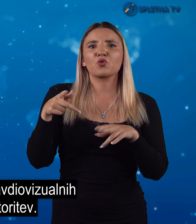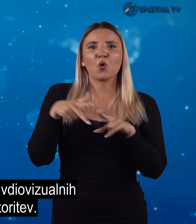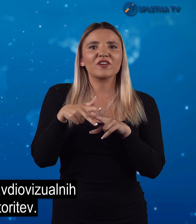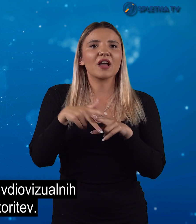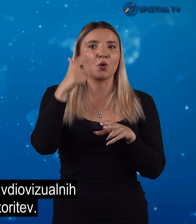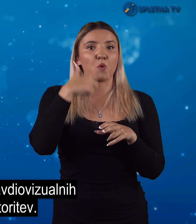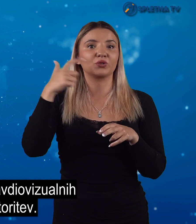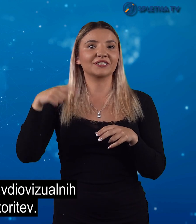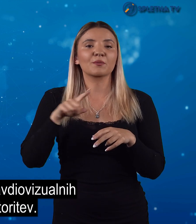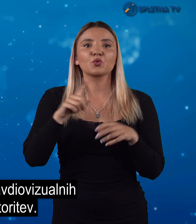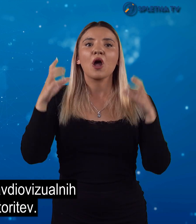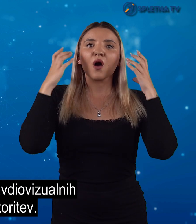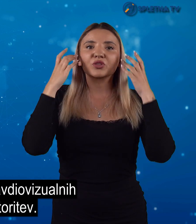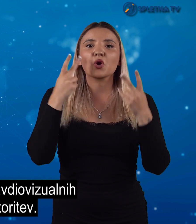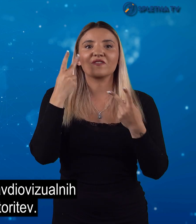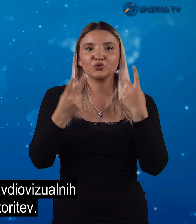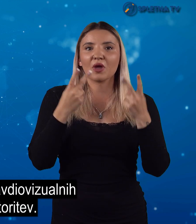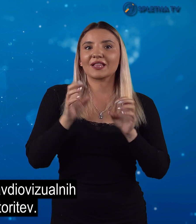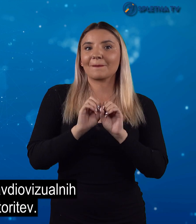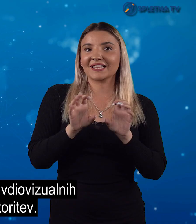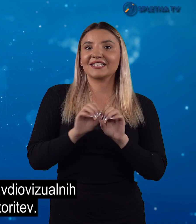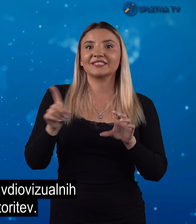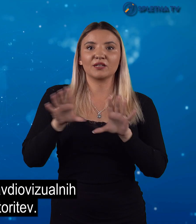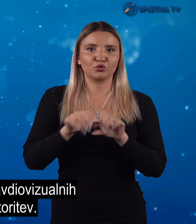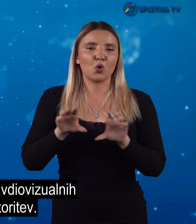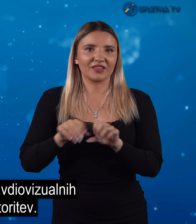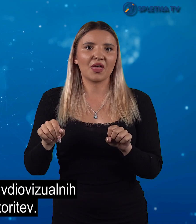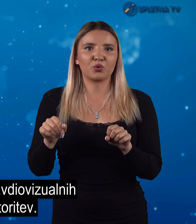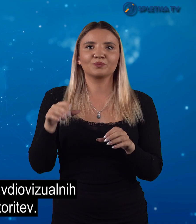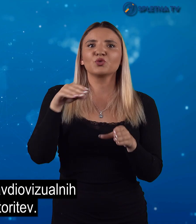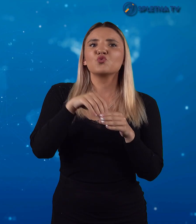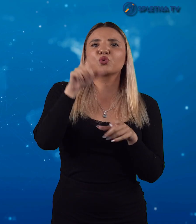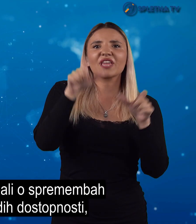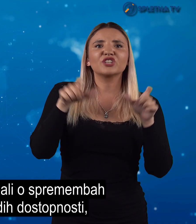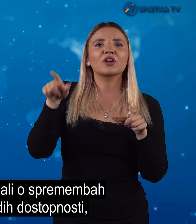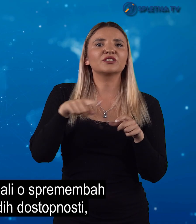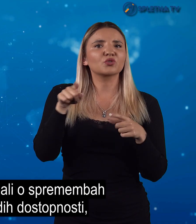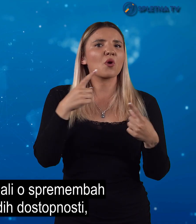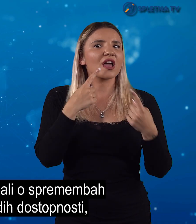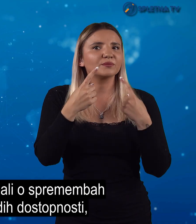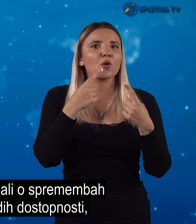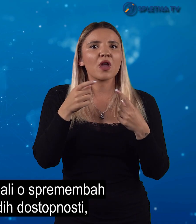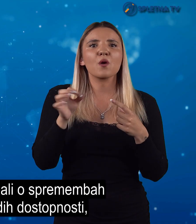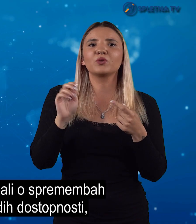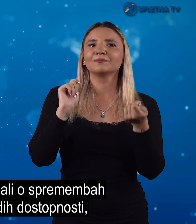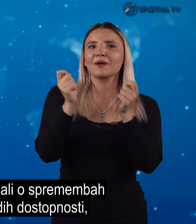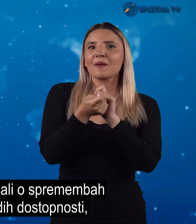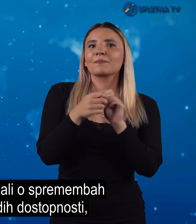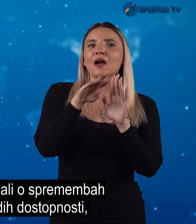za dostopnost senzorno oviranih oseb do avdiovizualnih medijskih storitev. Udeleženci so razpravljali